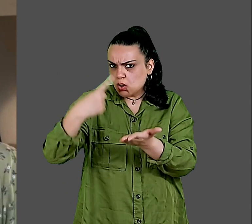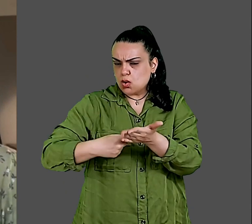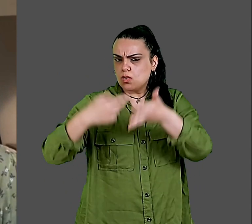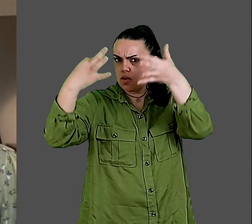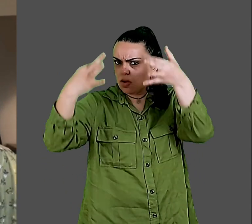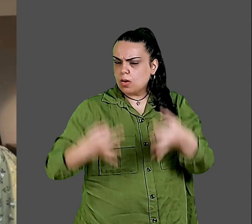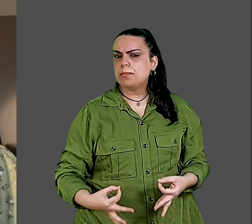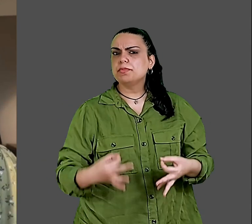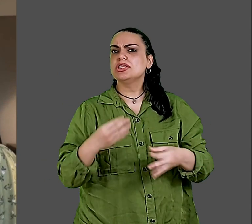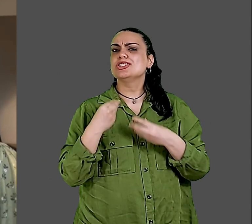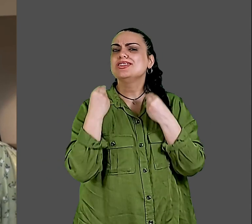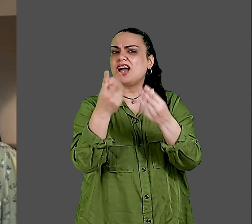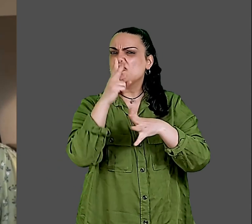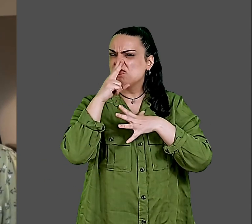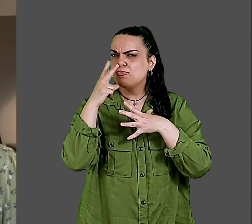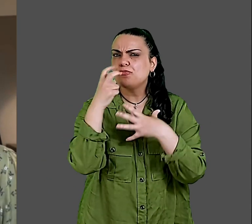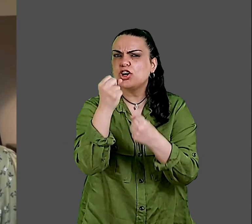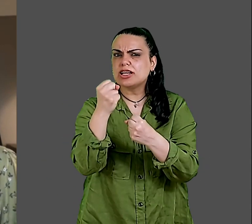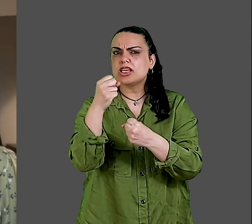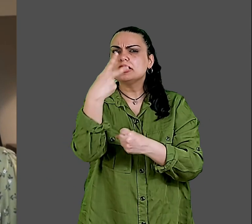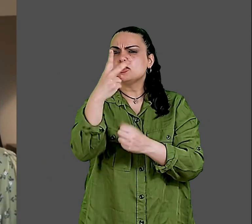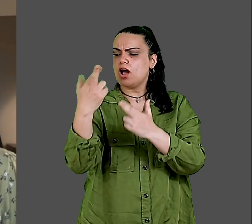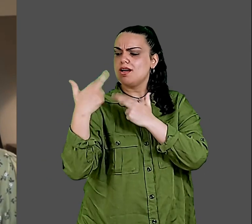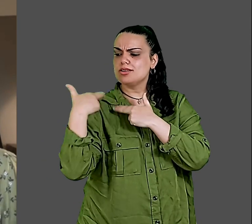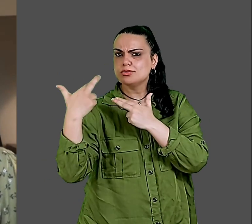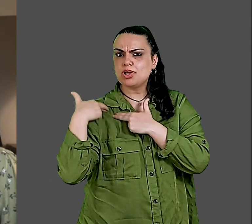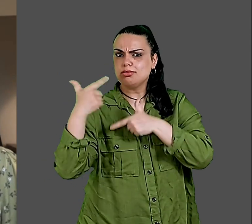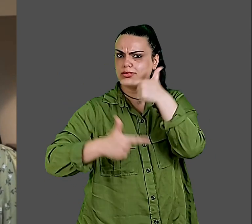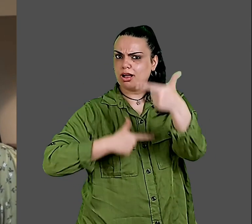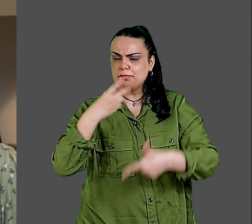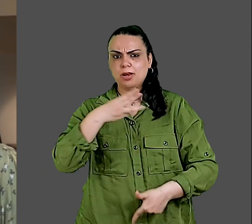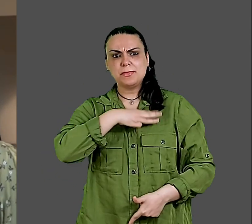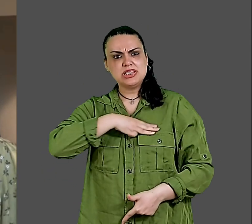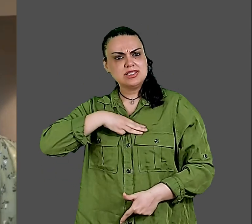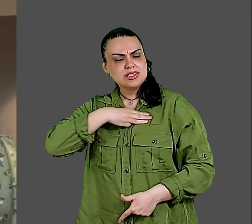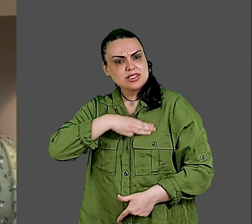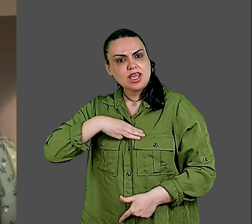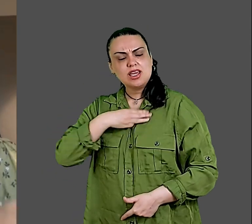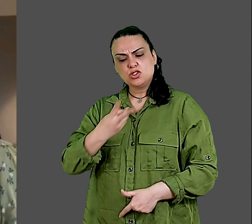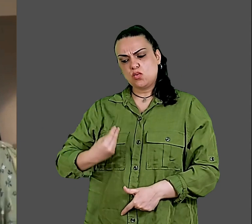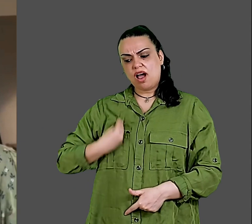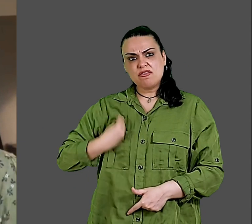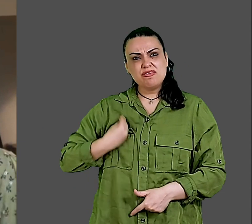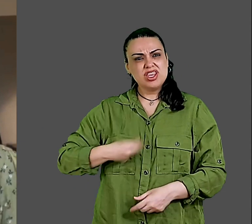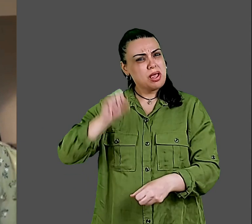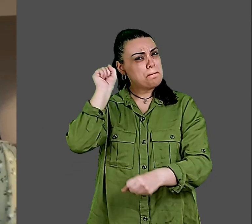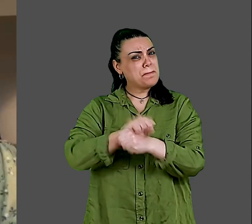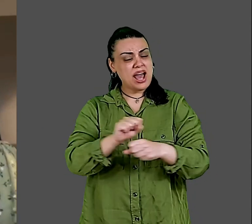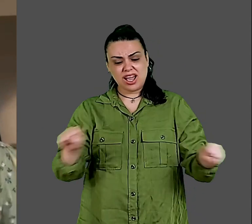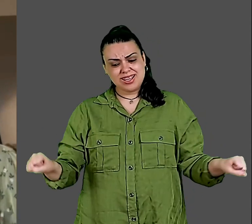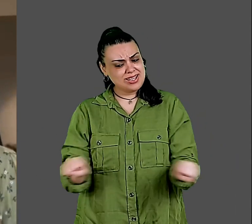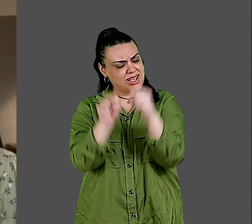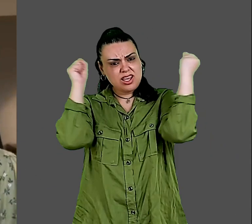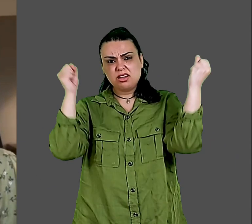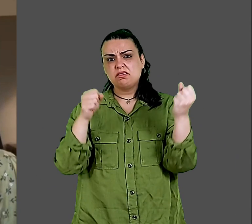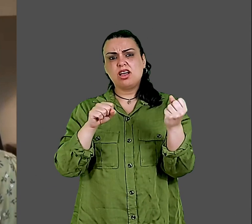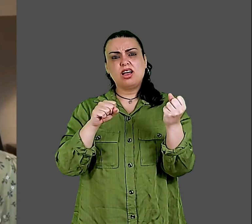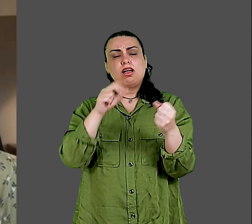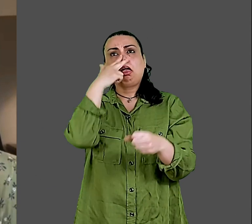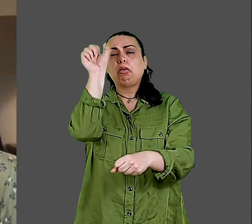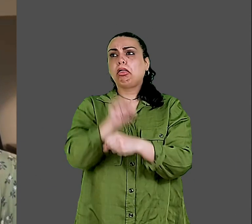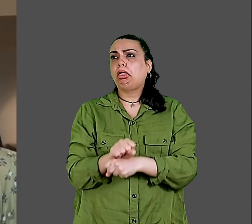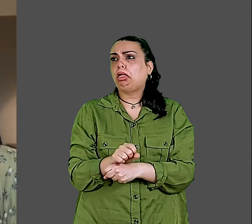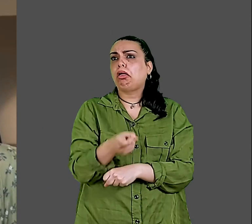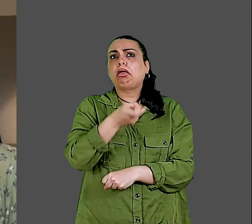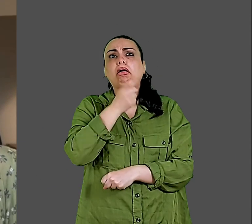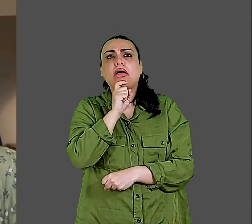de fortalecer a sua chamada, de fortalecer o seu ministério, de te levar a romper com a paralisia, a romper com a